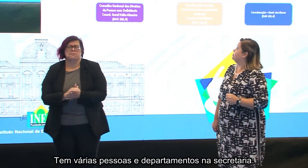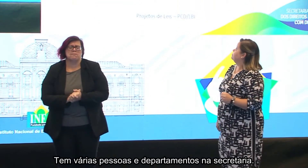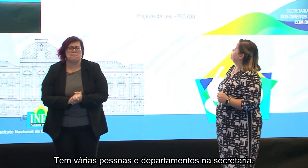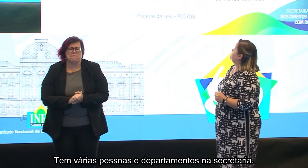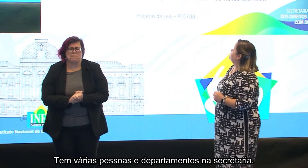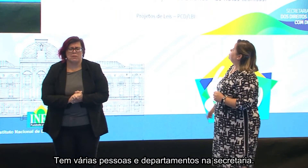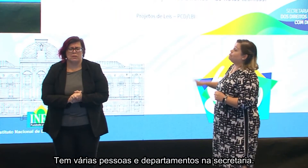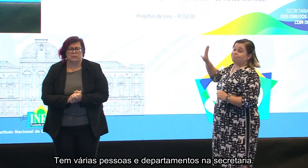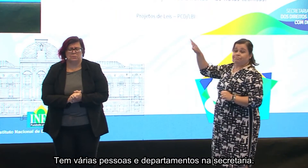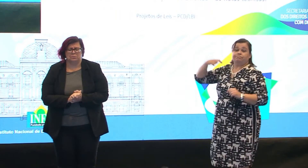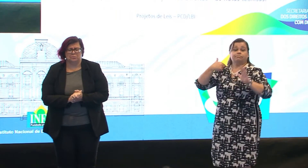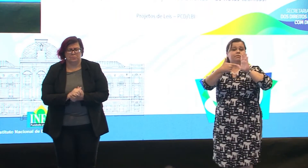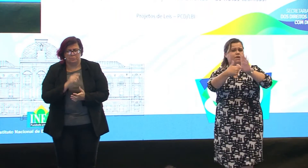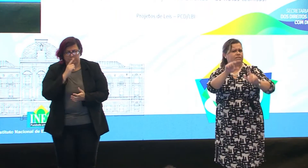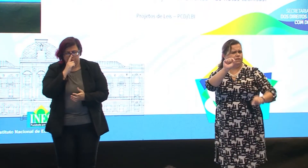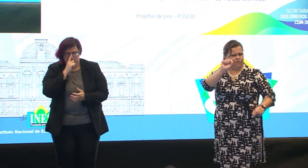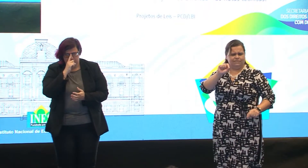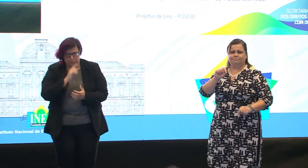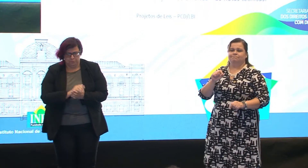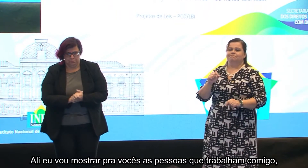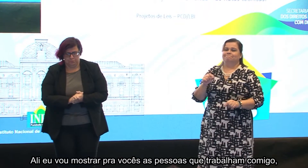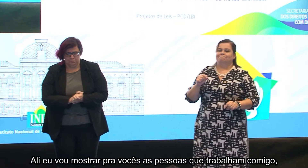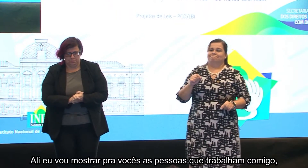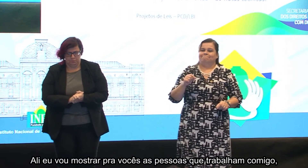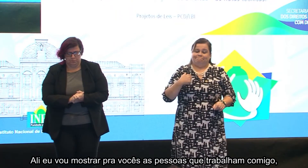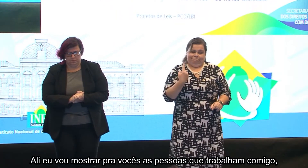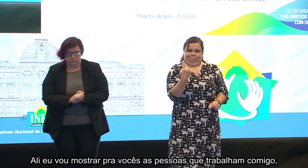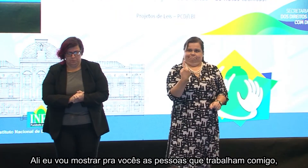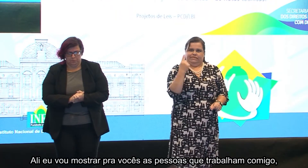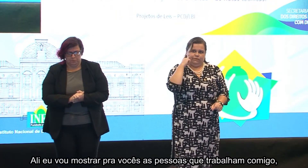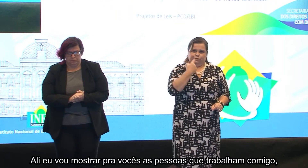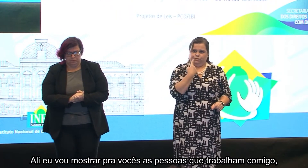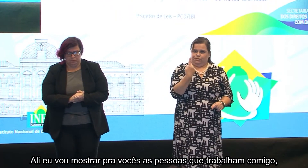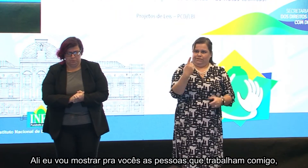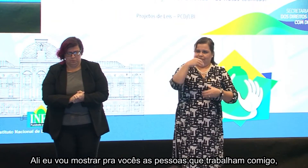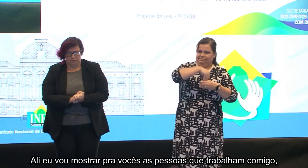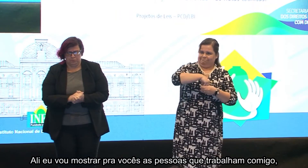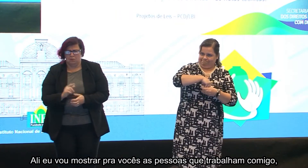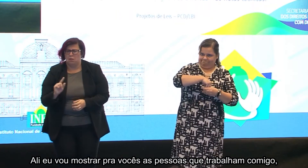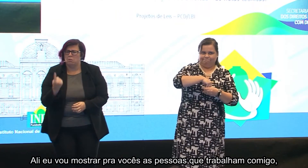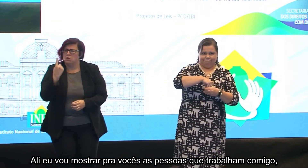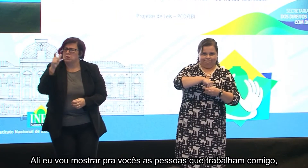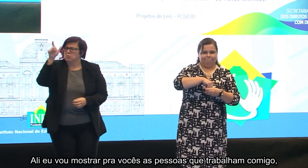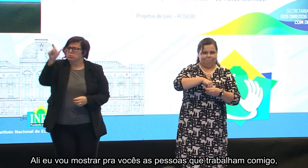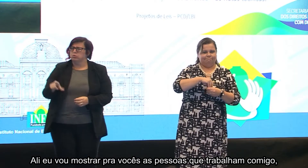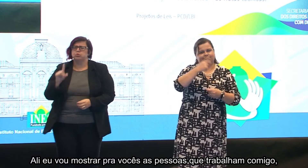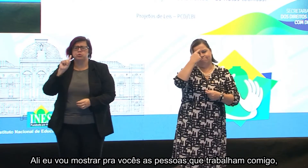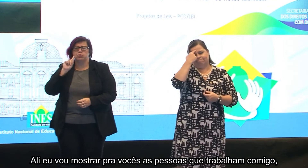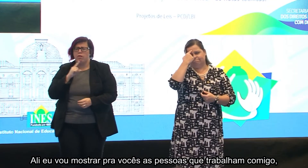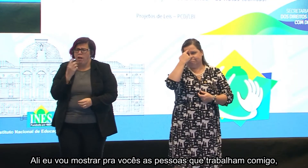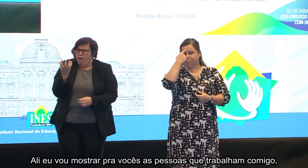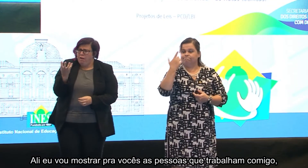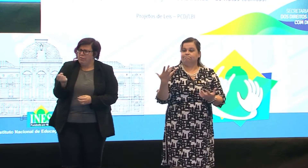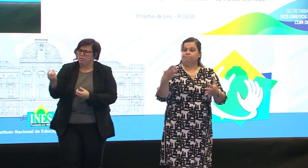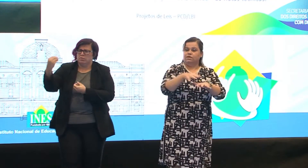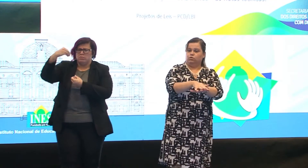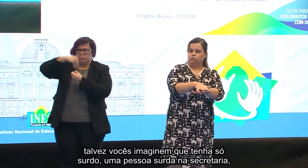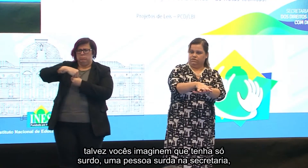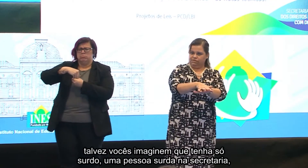na secretaria. Ali eu vou mostrar para vocês que as pessoas trabalham comigo. Talvez